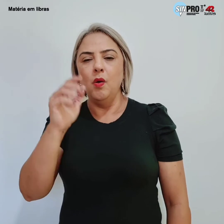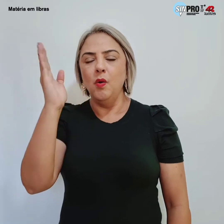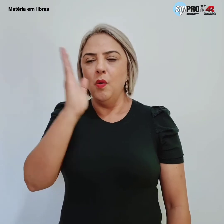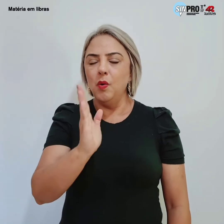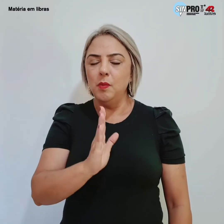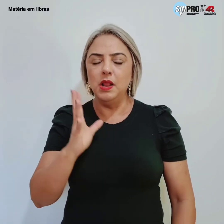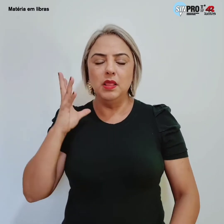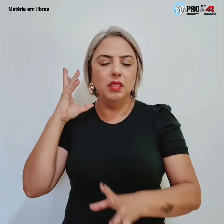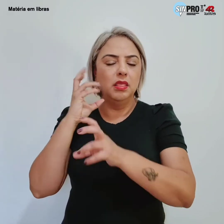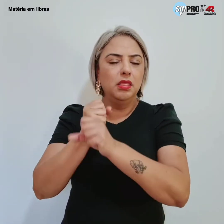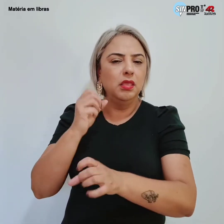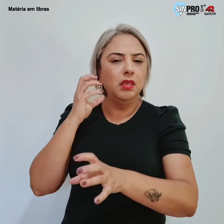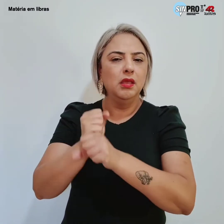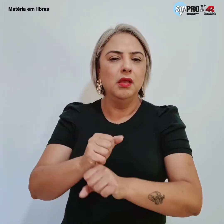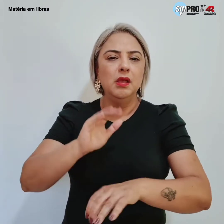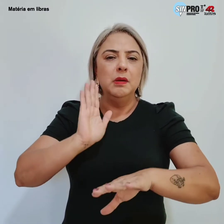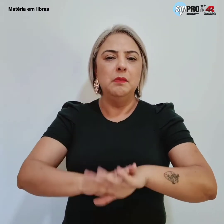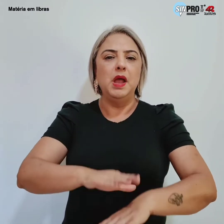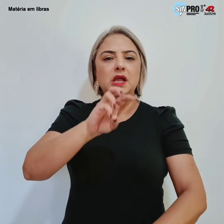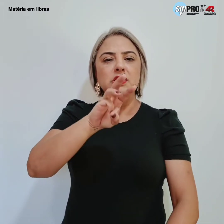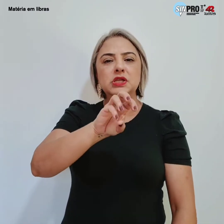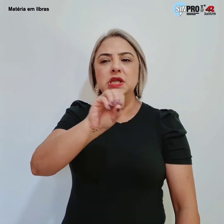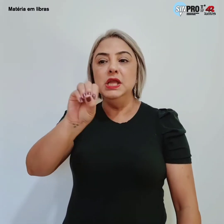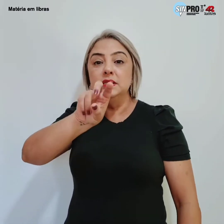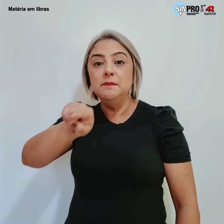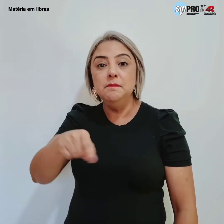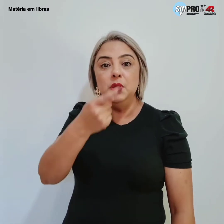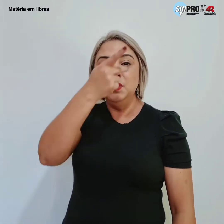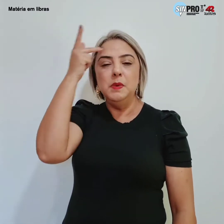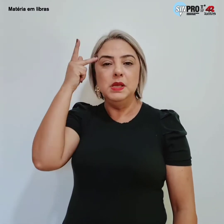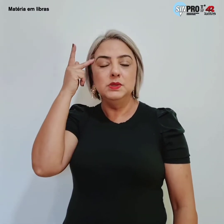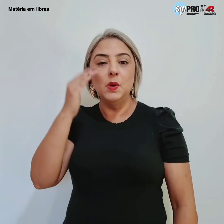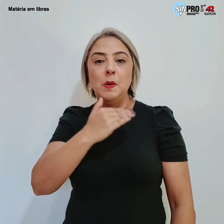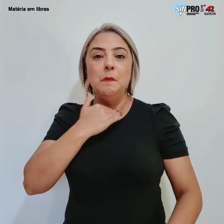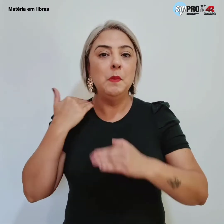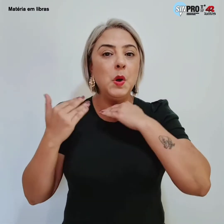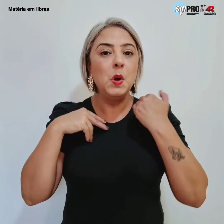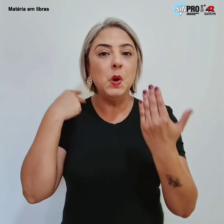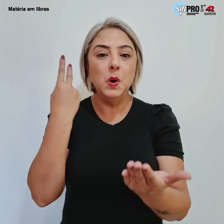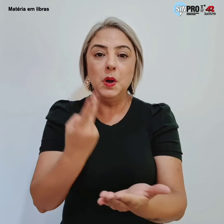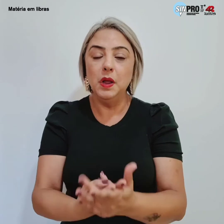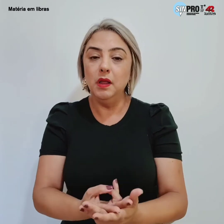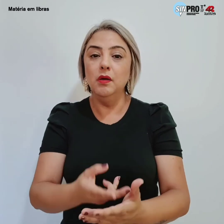o Brasil soma mais de 500 mil de pessoas mortas de uma doença que tem vacina.